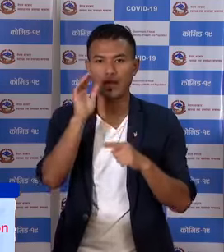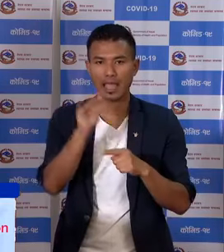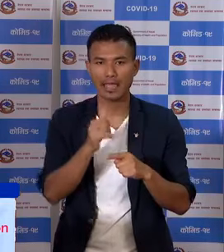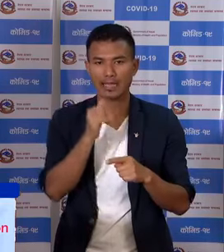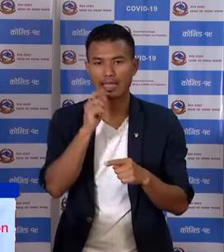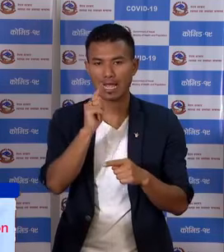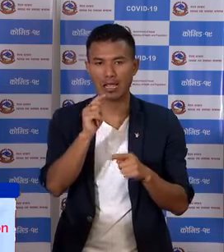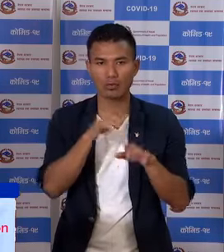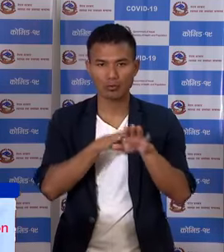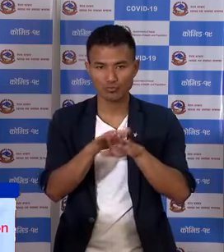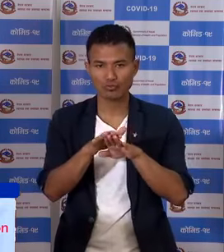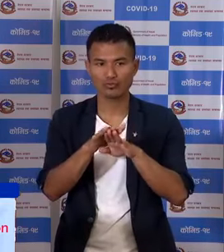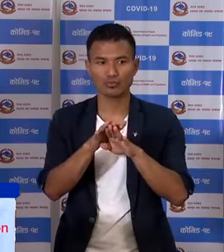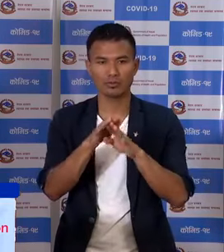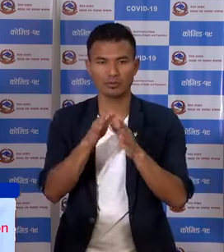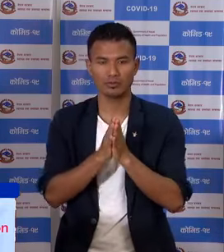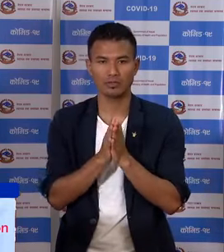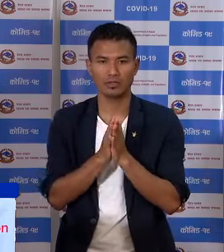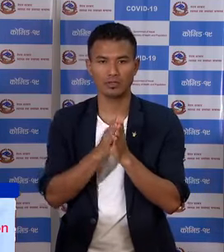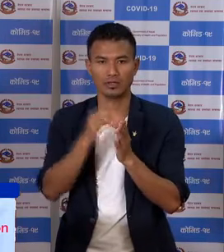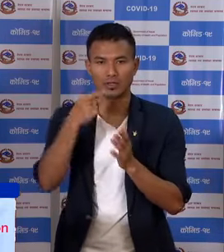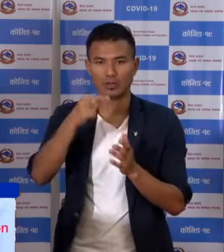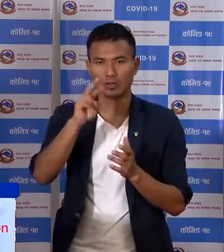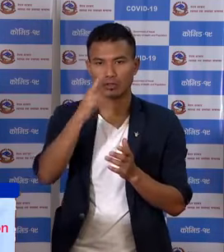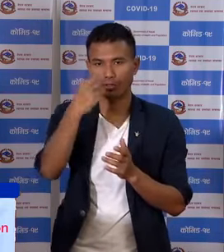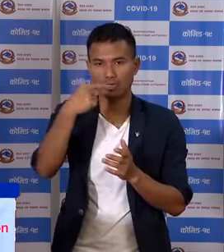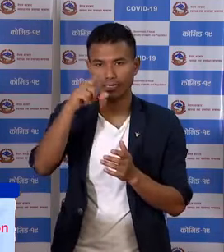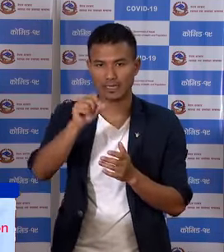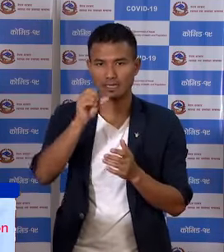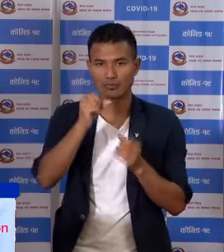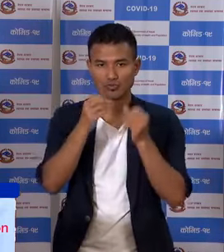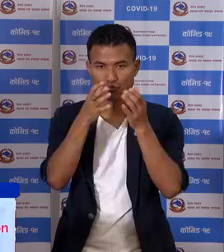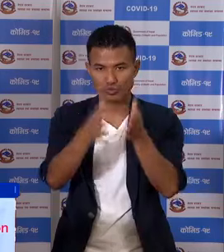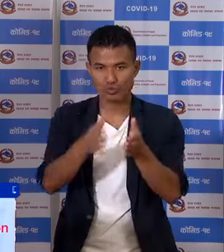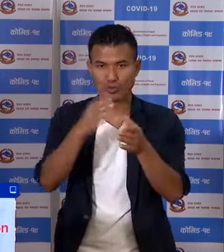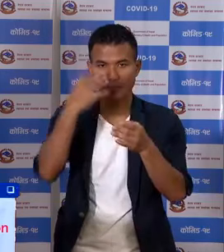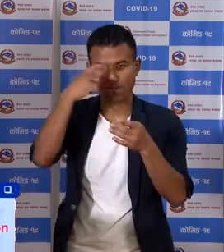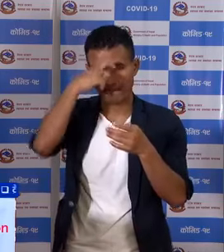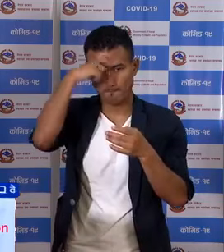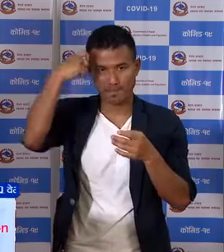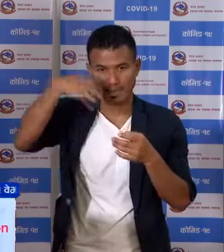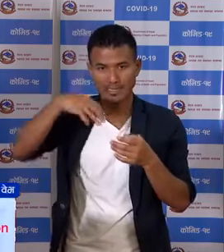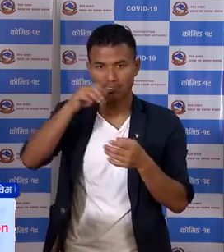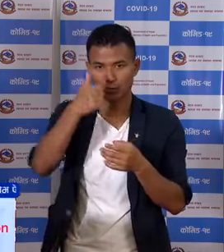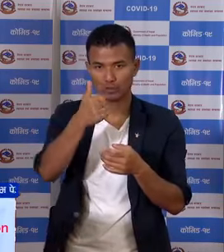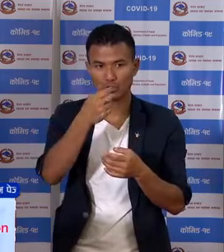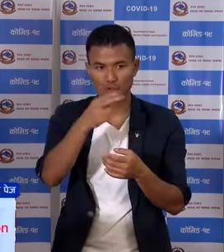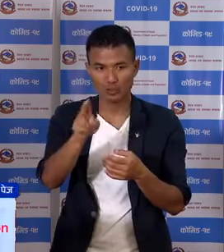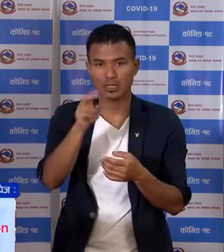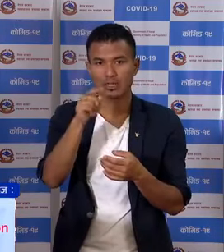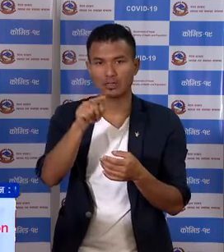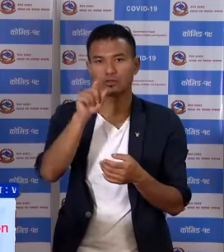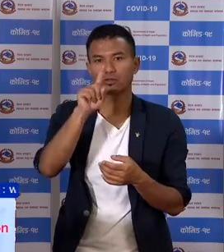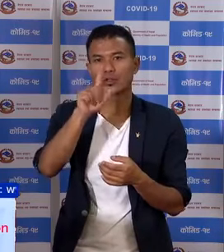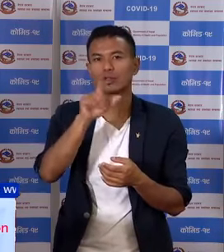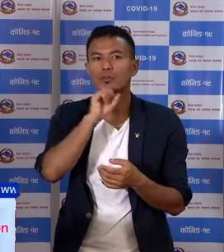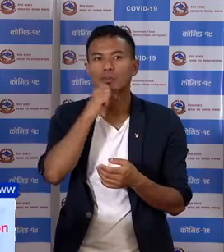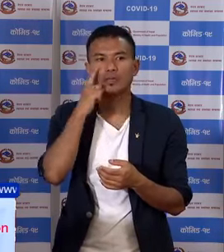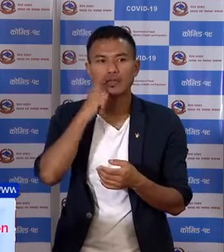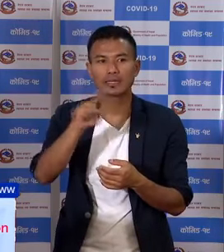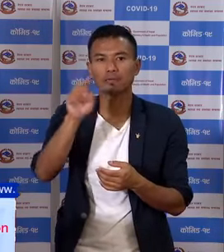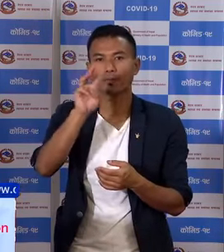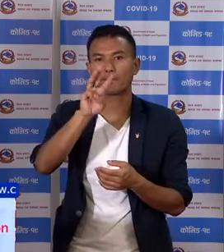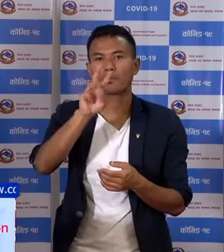भय का अरू नरैनापूर मद्रसा का बाके का छजाना जो सत्र देखी